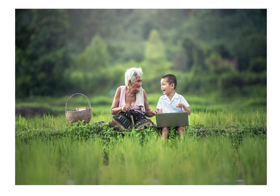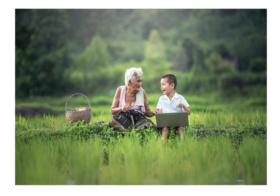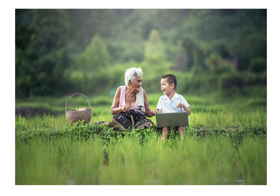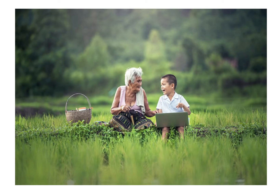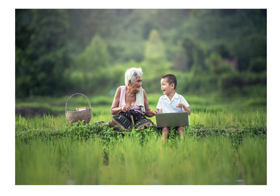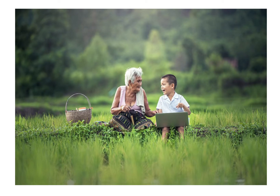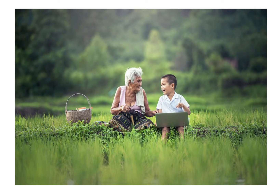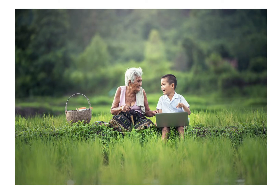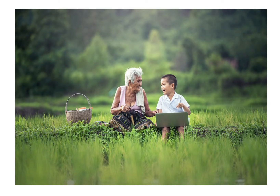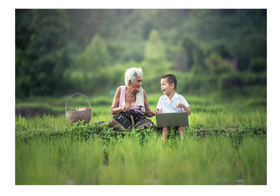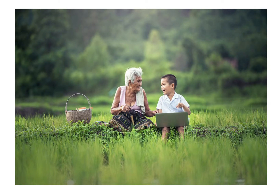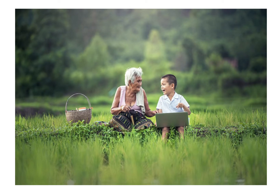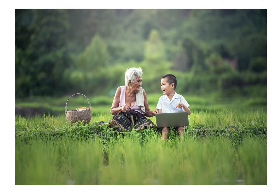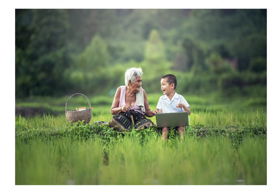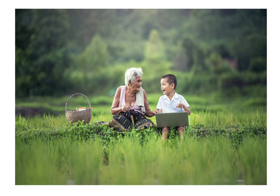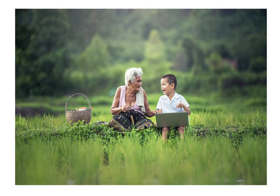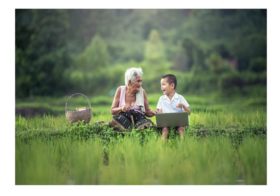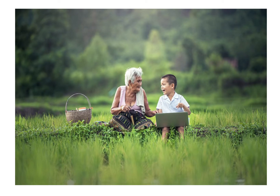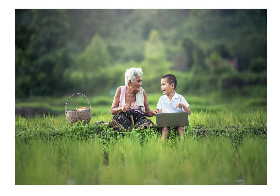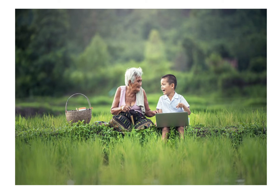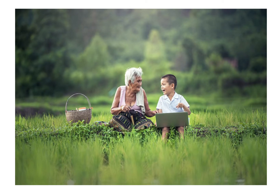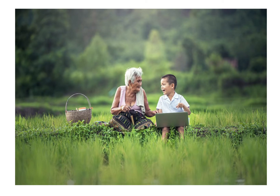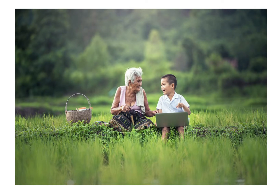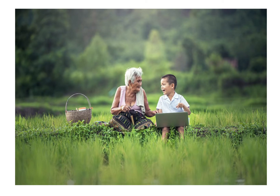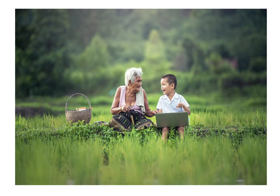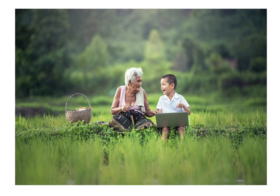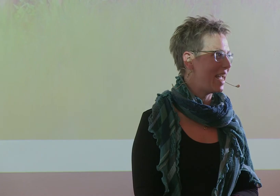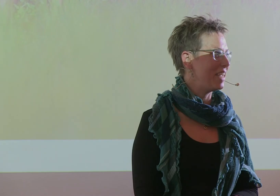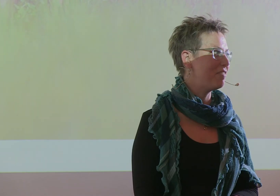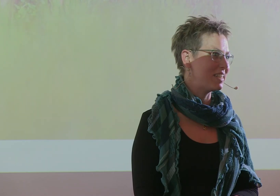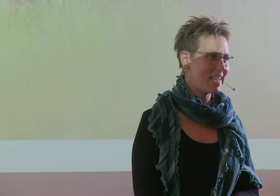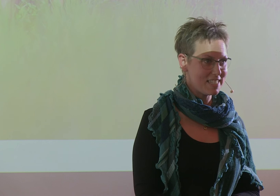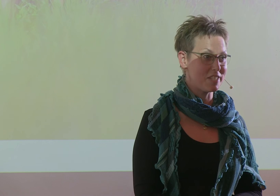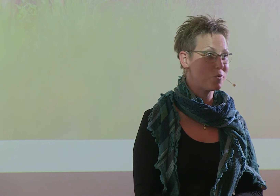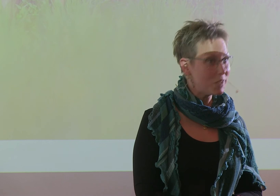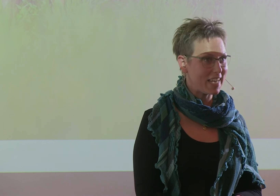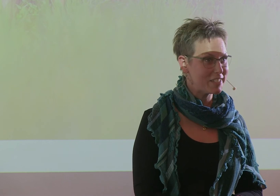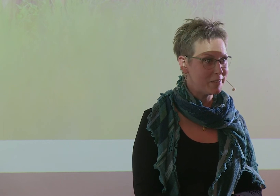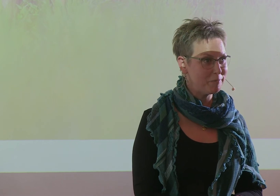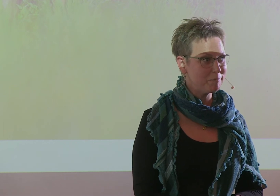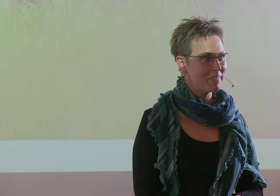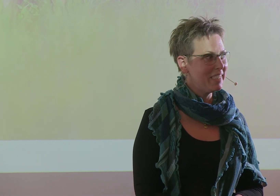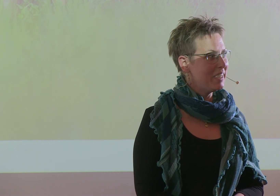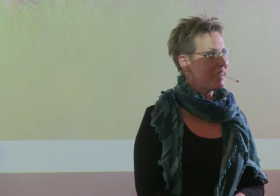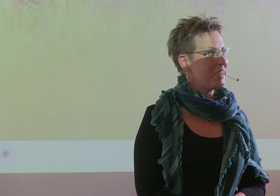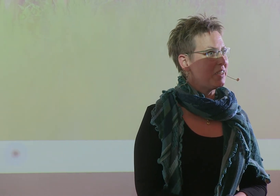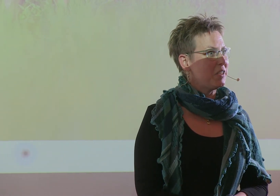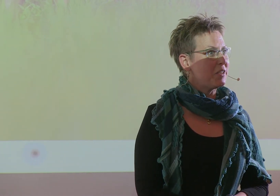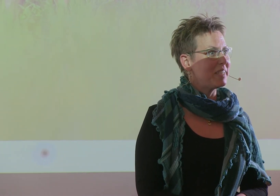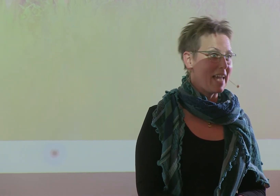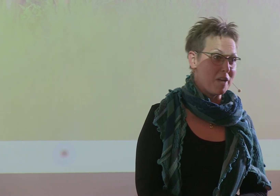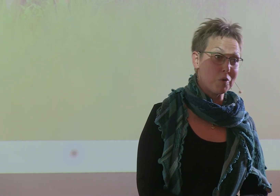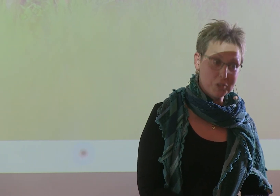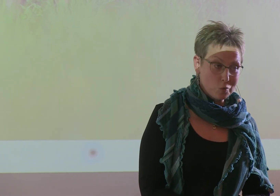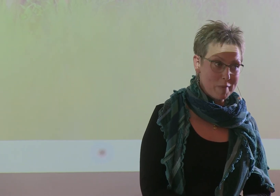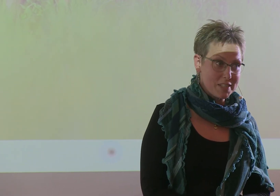At være tegnsprogstolk og skrivetolk, det er det mest fantastiske. Og det er en fantastisk uddannelse.